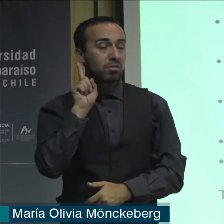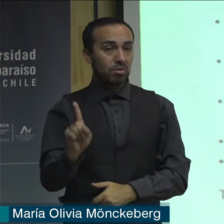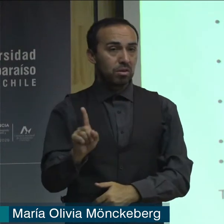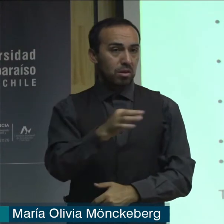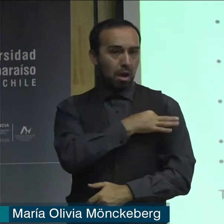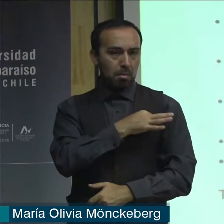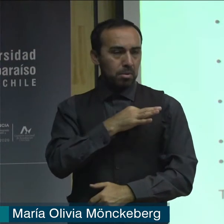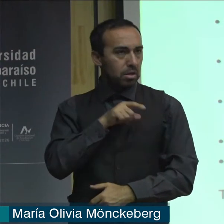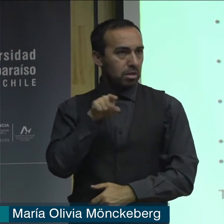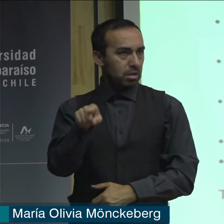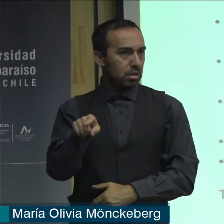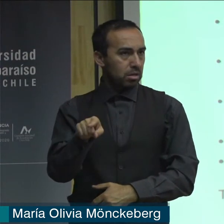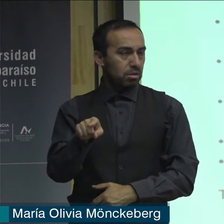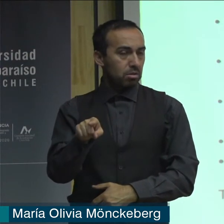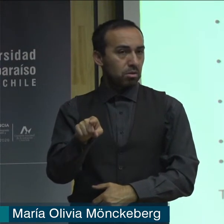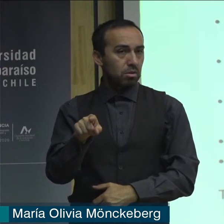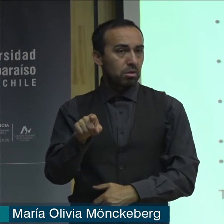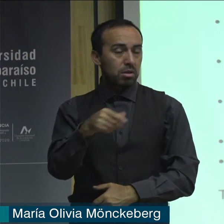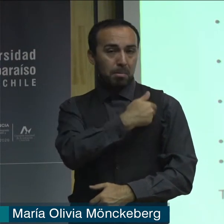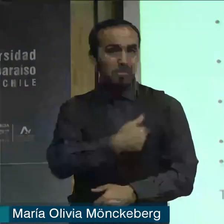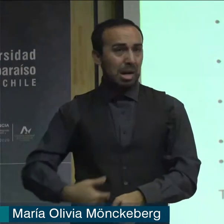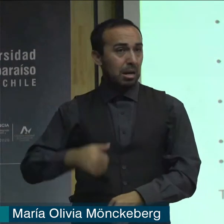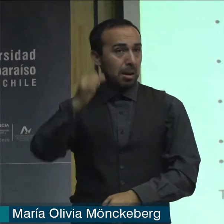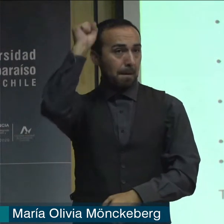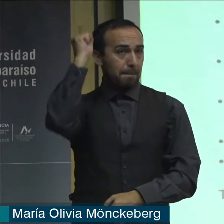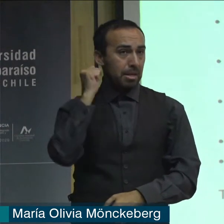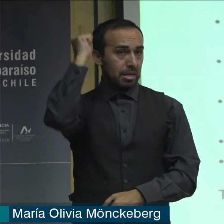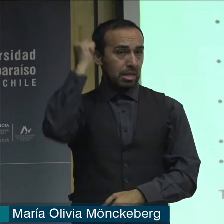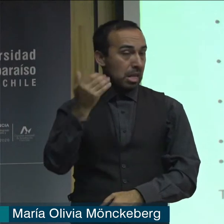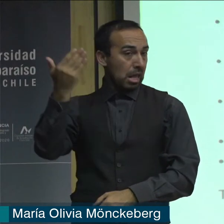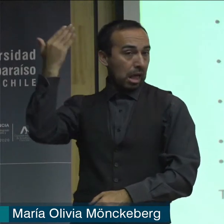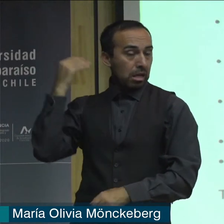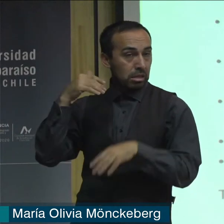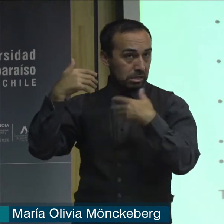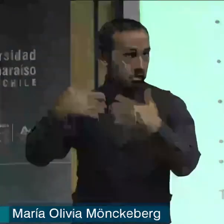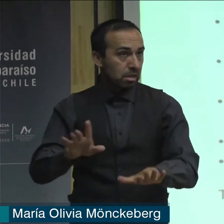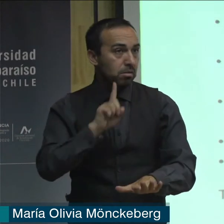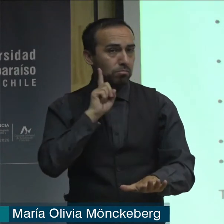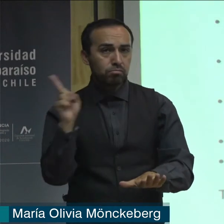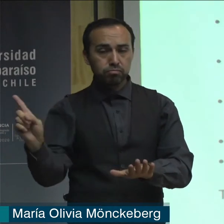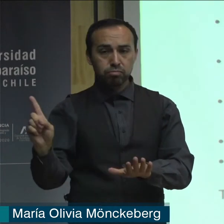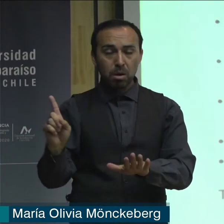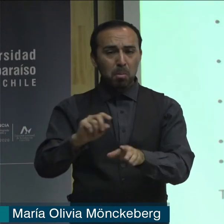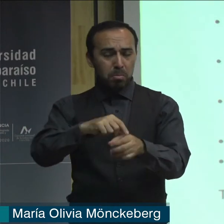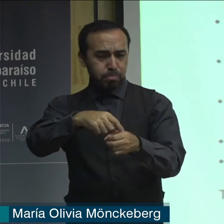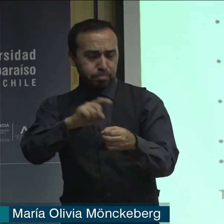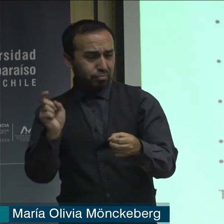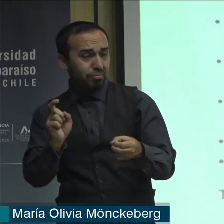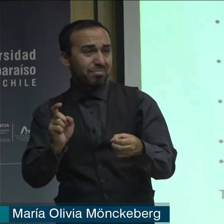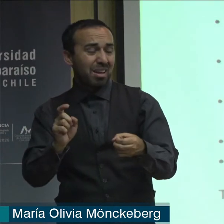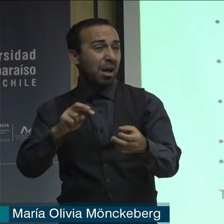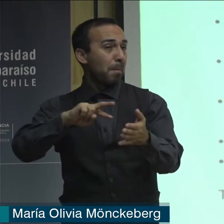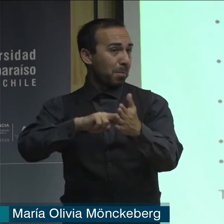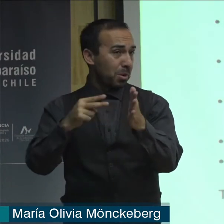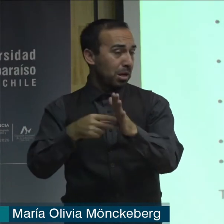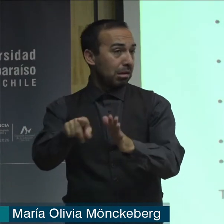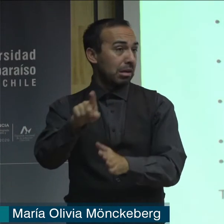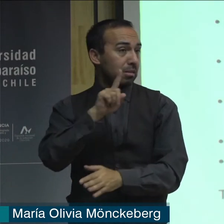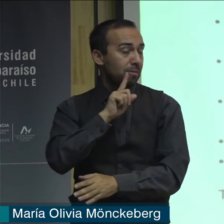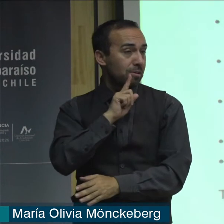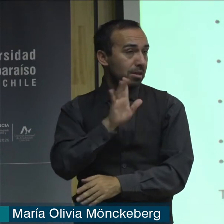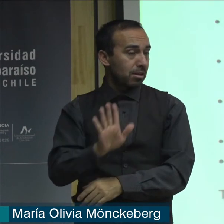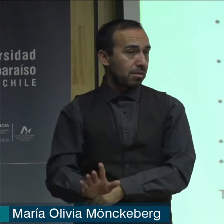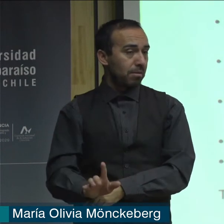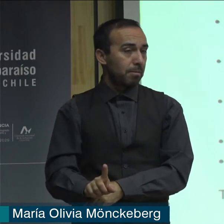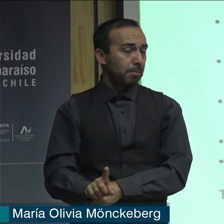las renovación nacional fue ministro Sebastián Piñera salió tuvo que salir justamente por problemas en